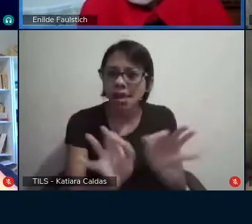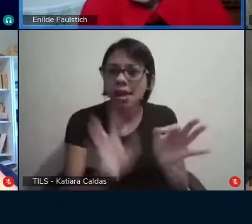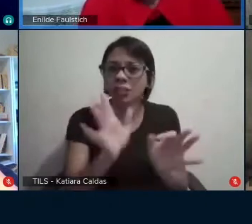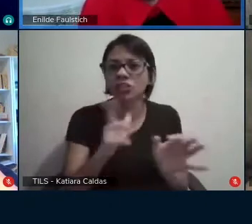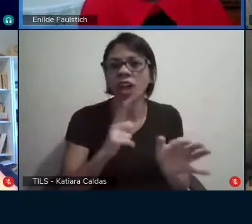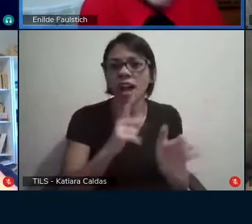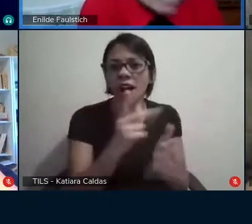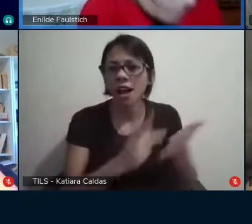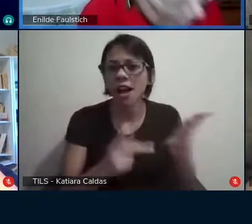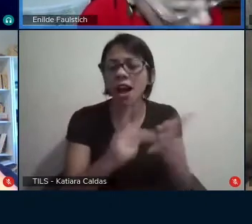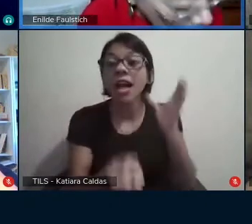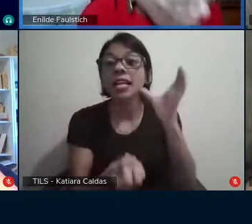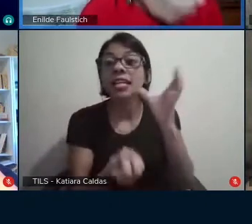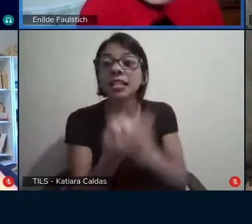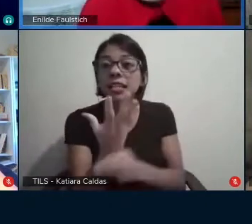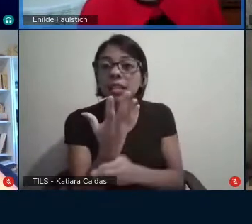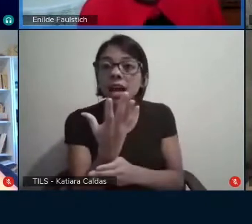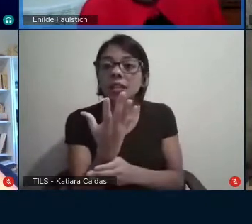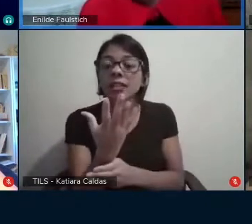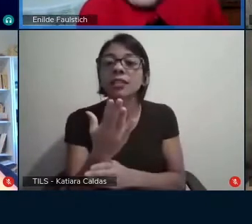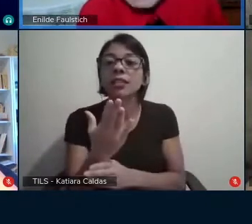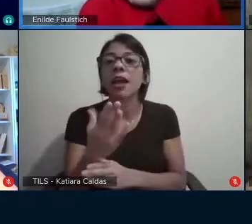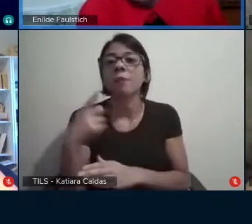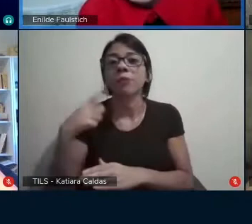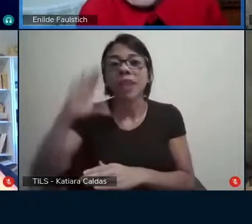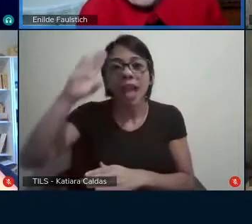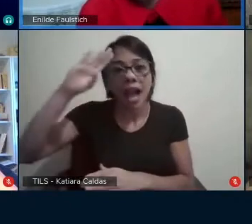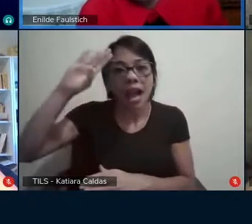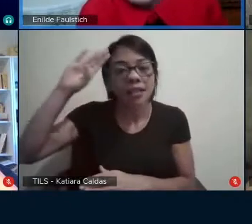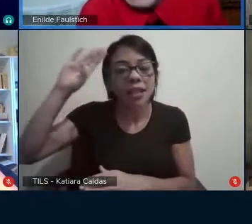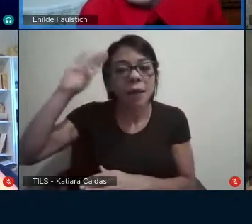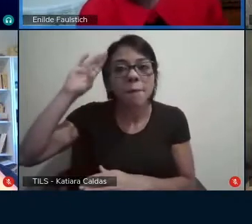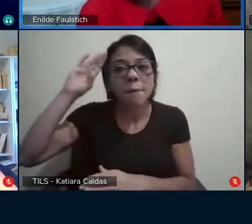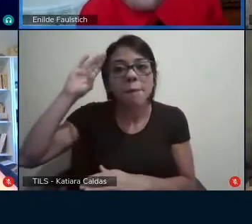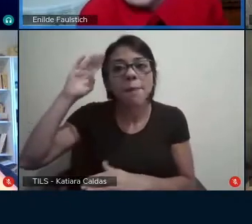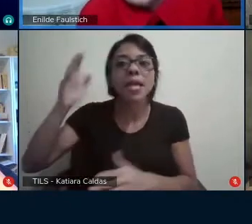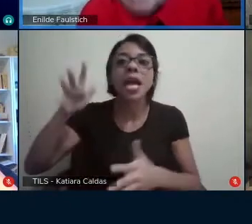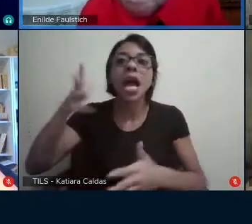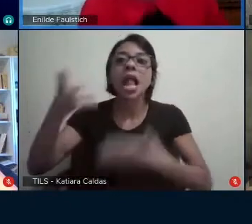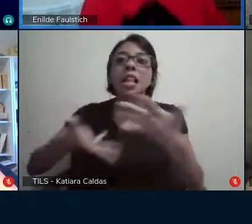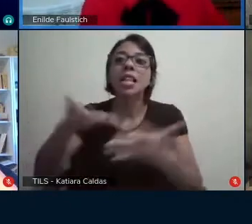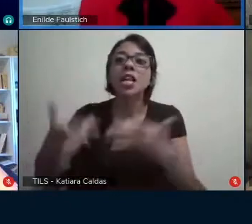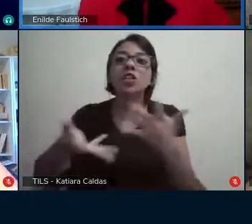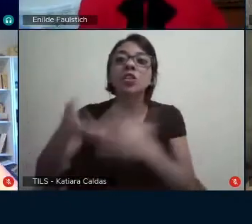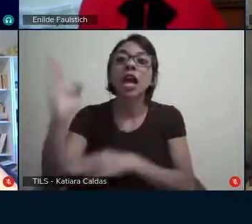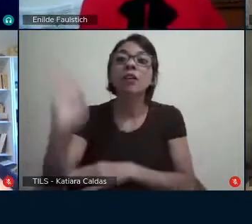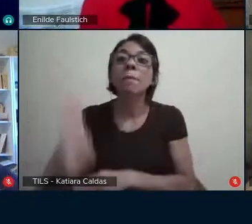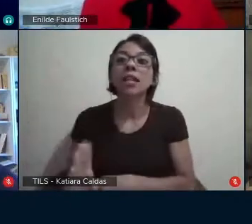rascunho da criação da Academia de Língua de Sinais Brasileira.